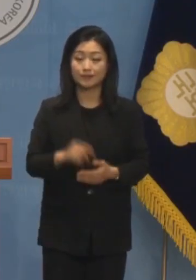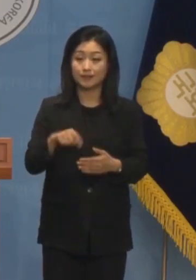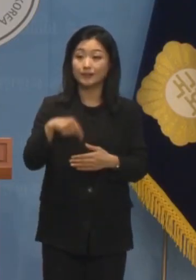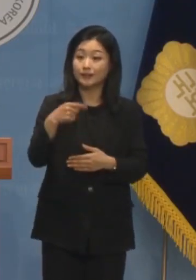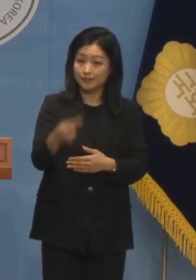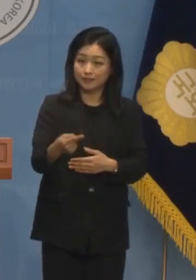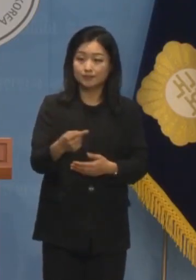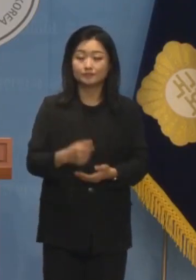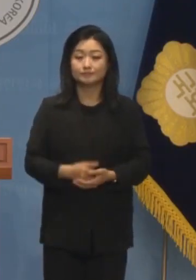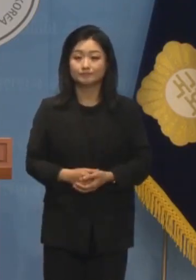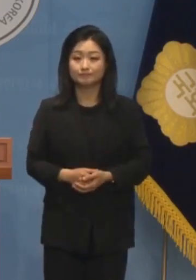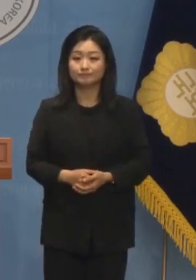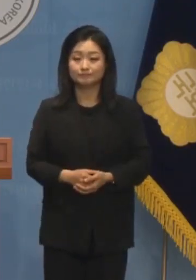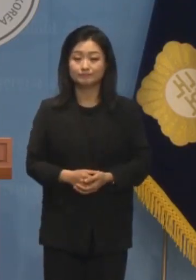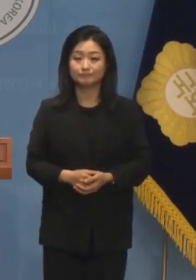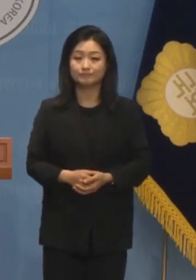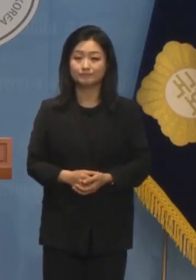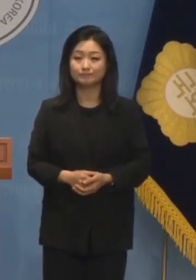마지막 브리핑입니다.